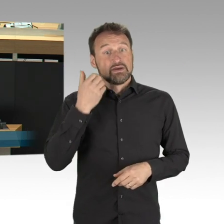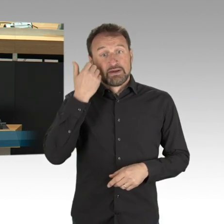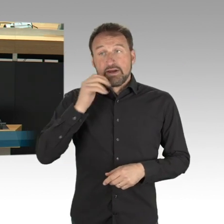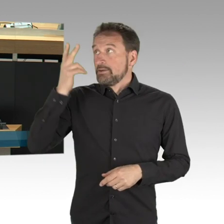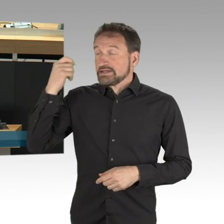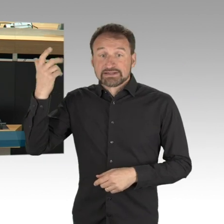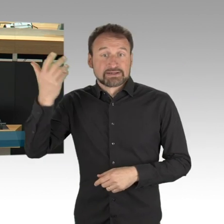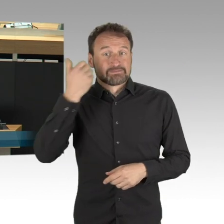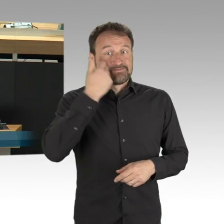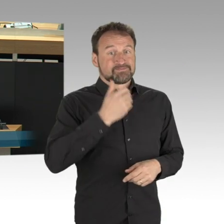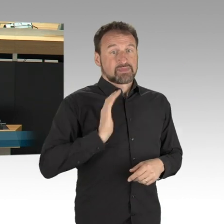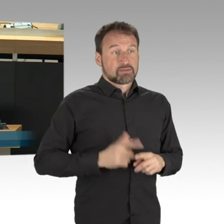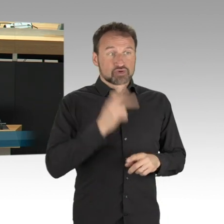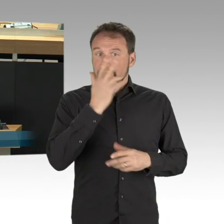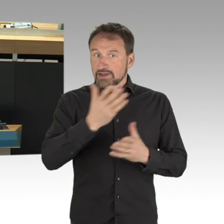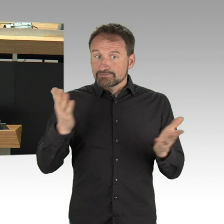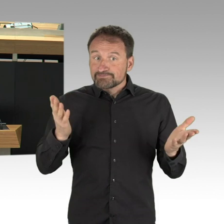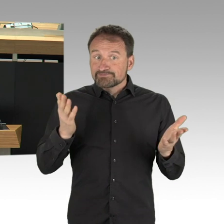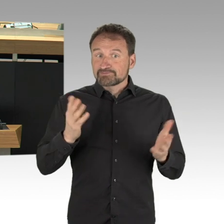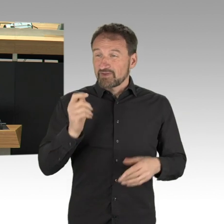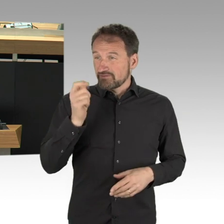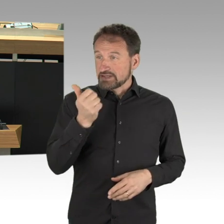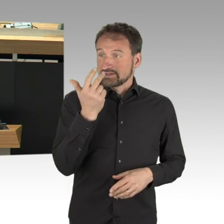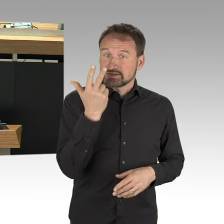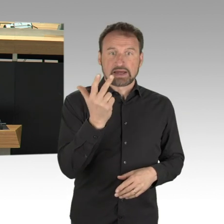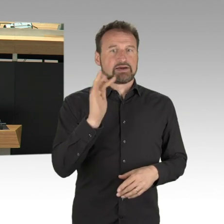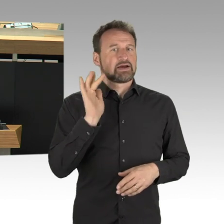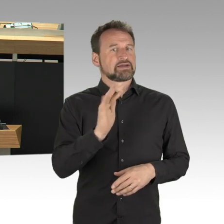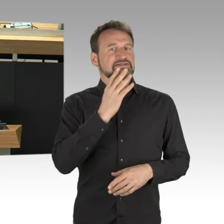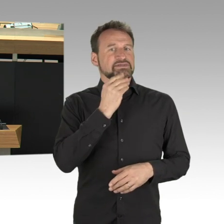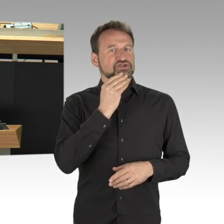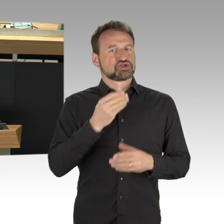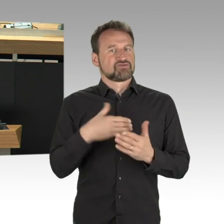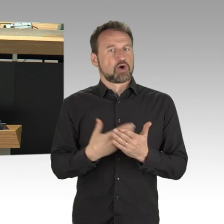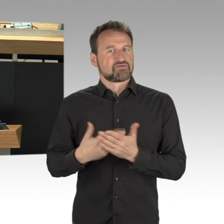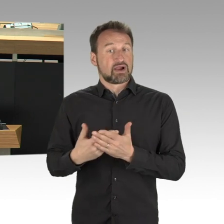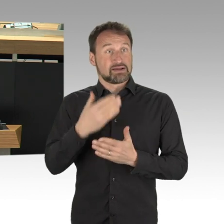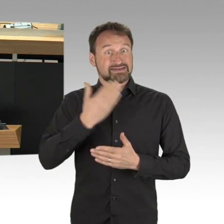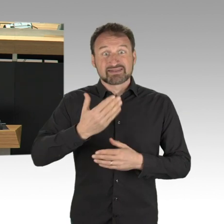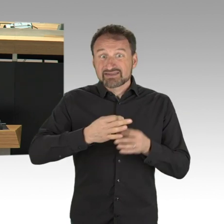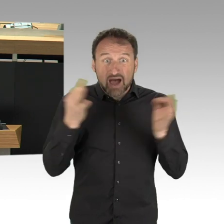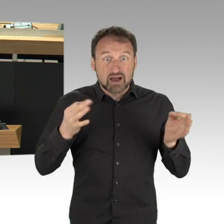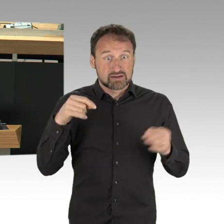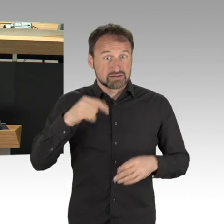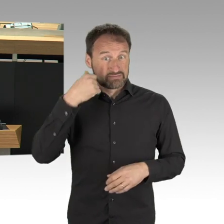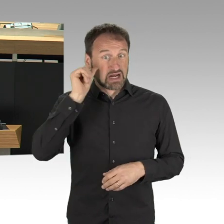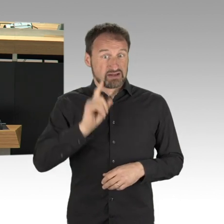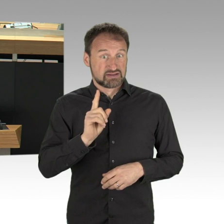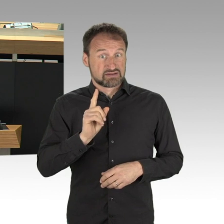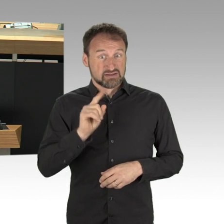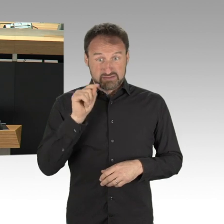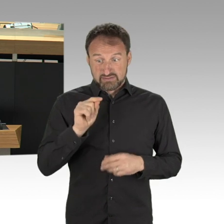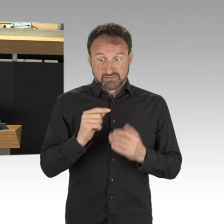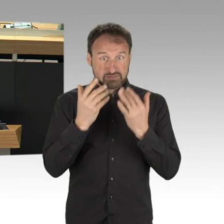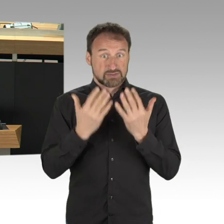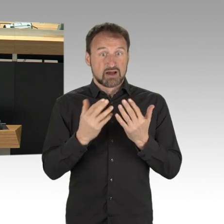eine größere Dunkelziffer. Zugleich hat sich die Zahl der gemeldeten antisemitischen Angriffe gegenüber